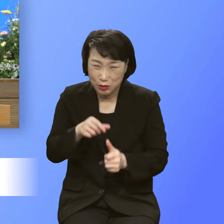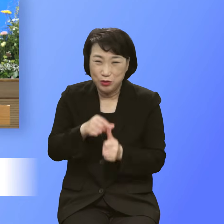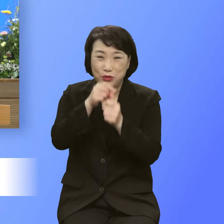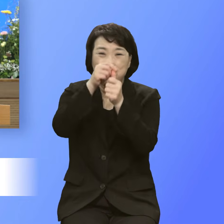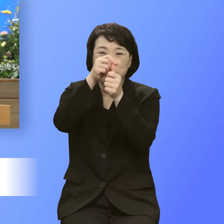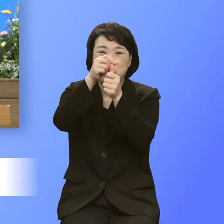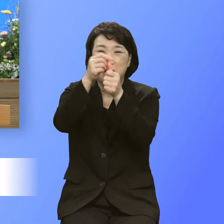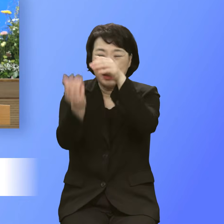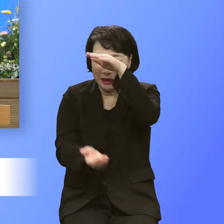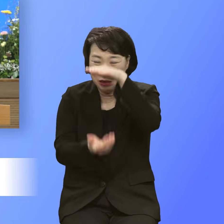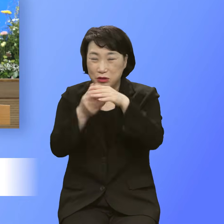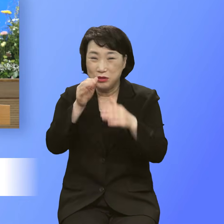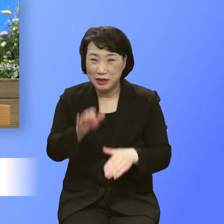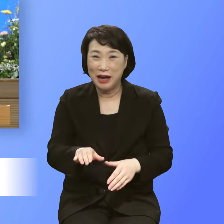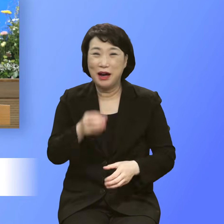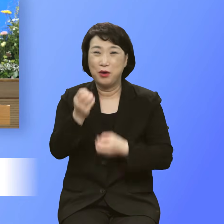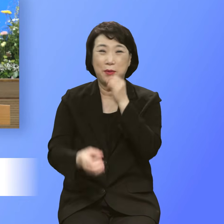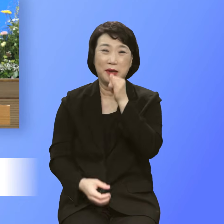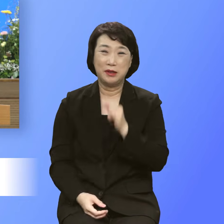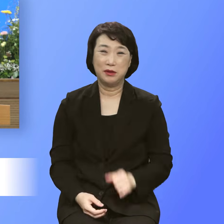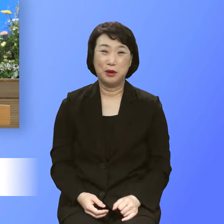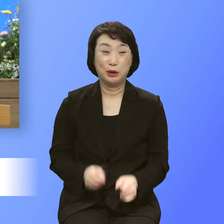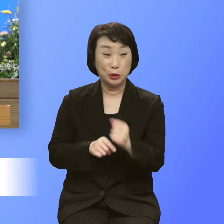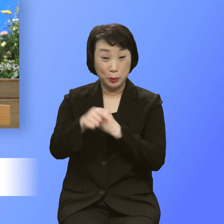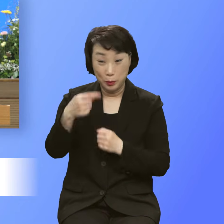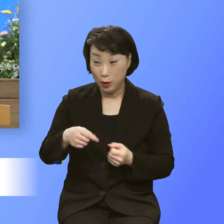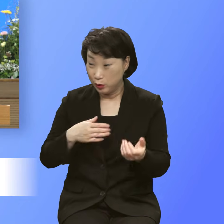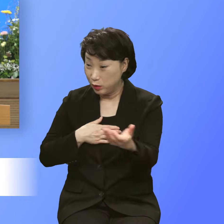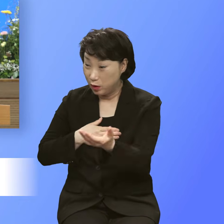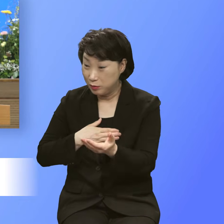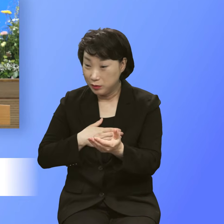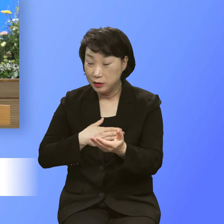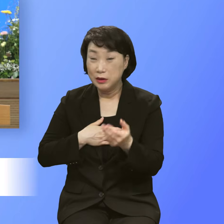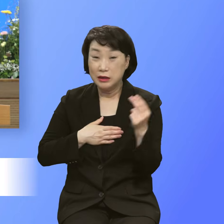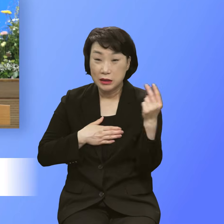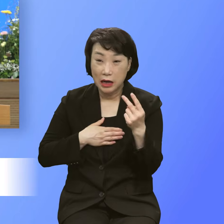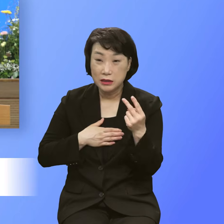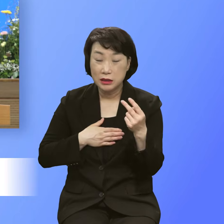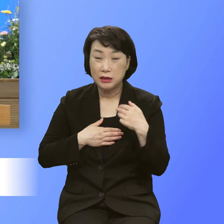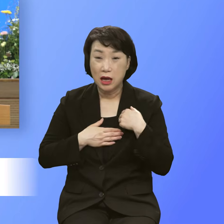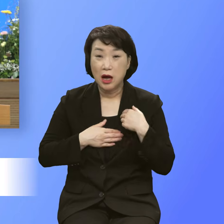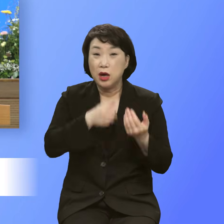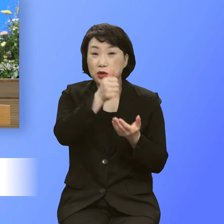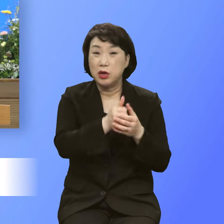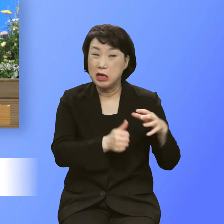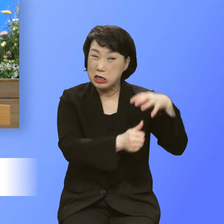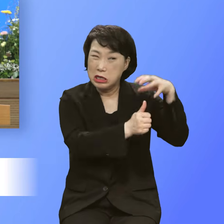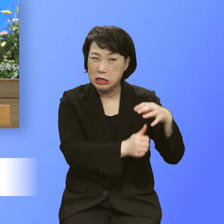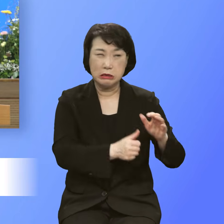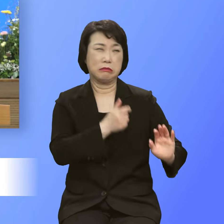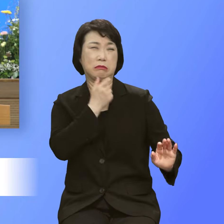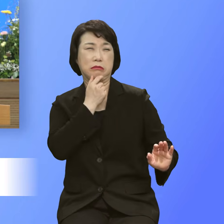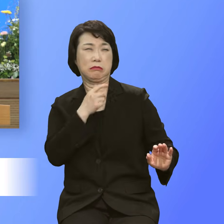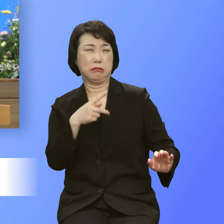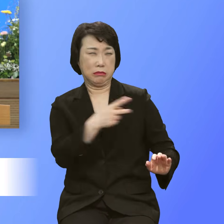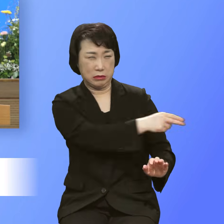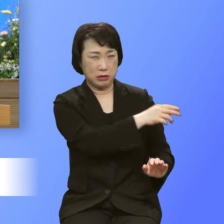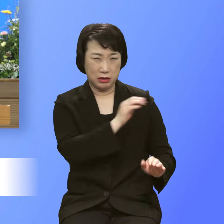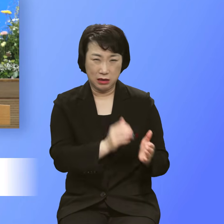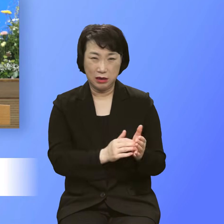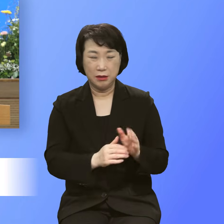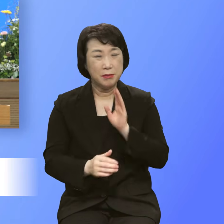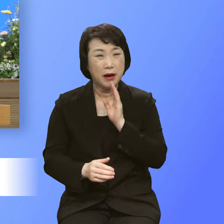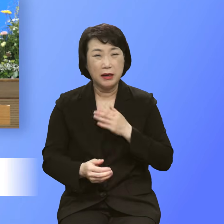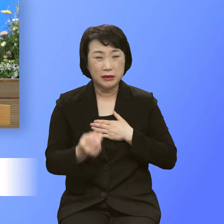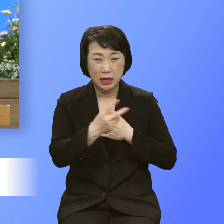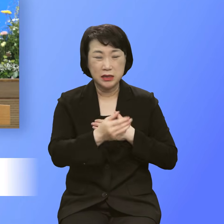구원을 이룬다. 이게 무슨 소리야? 다시는 내 죄의 지배를 받지 않는다.